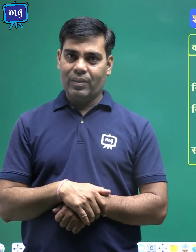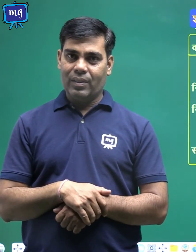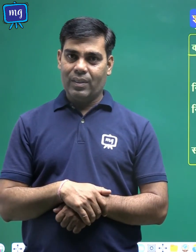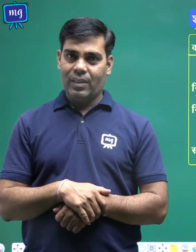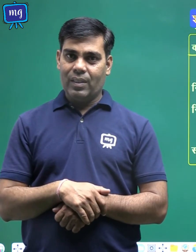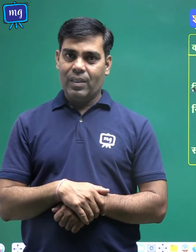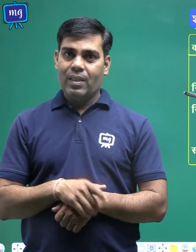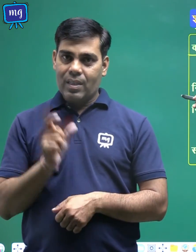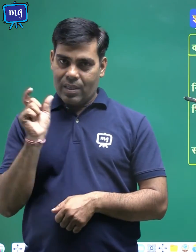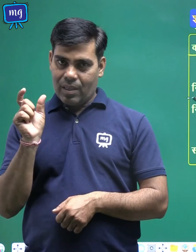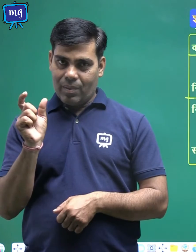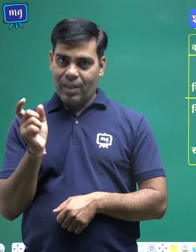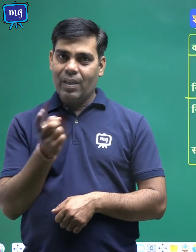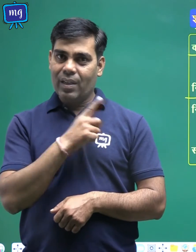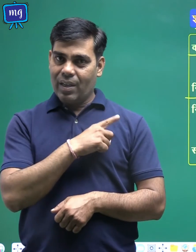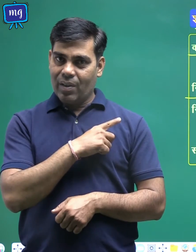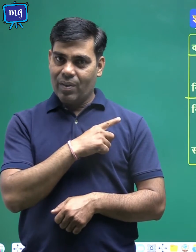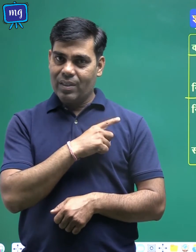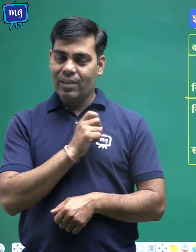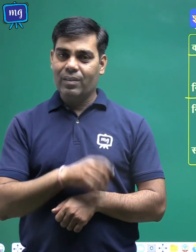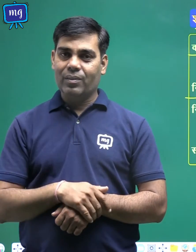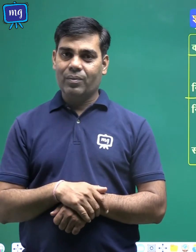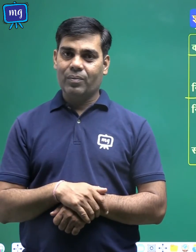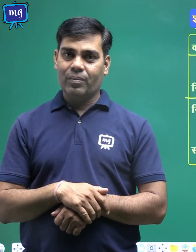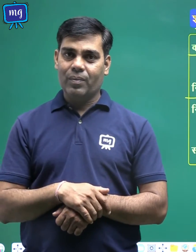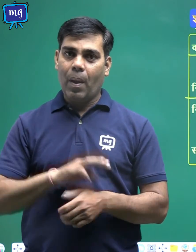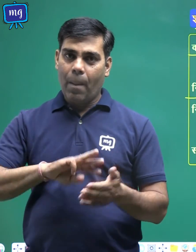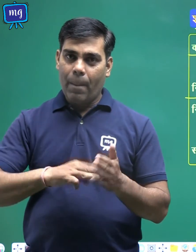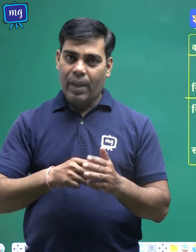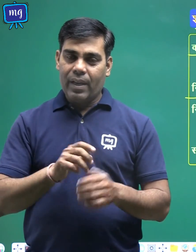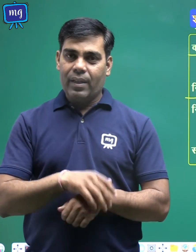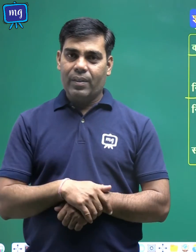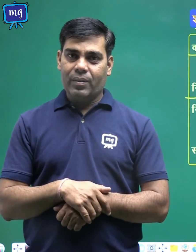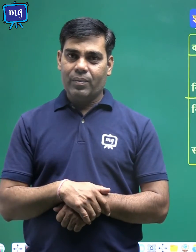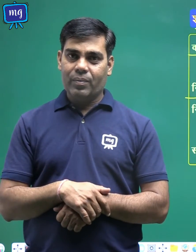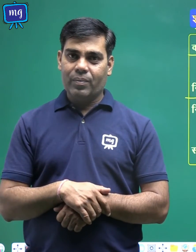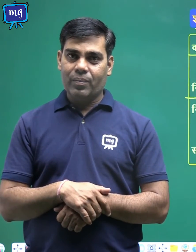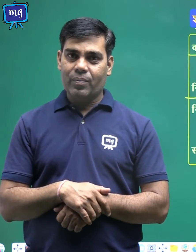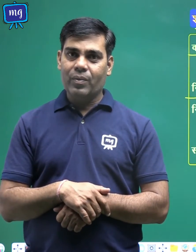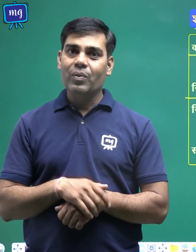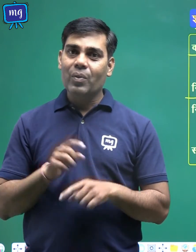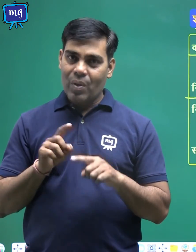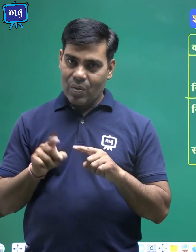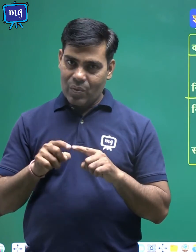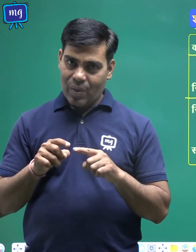शब्द है निर्वाचन। अर्थ है चुनाव।